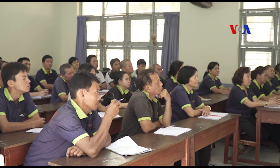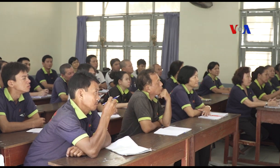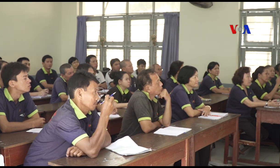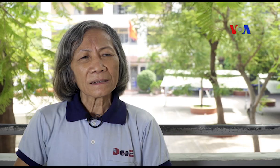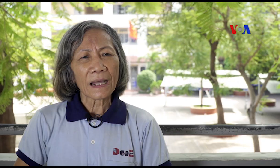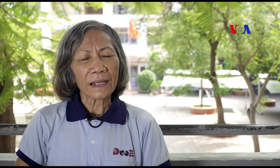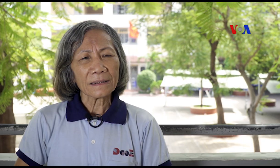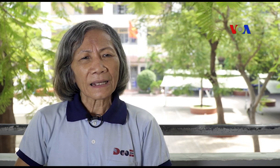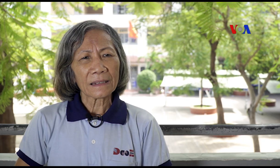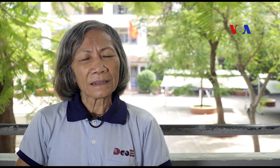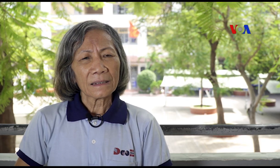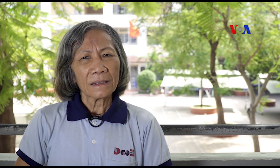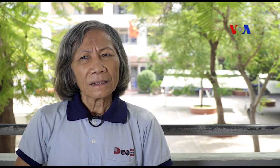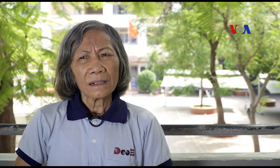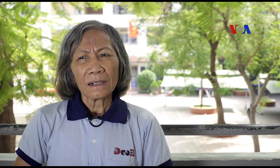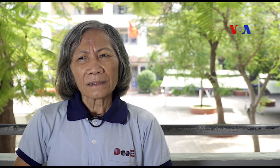cái dự án này.